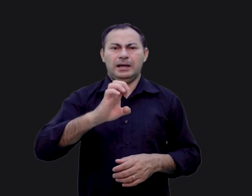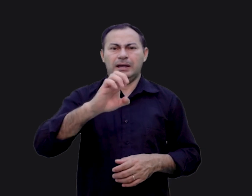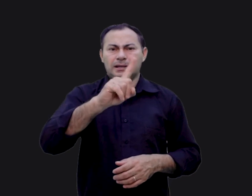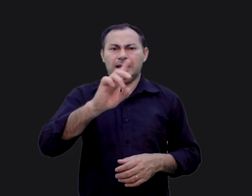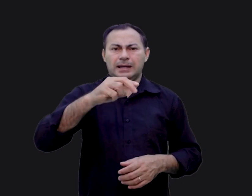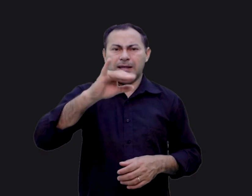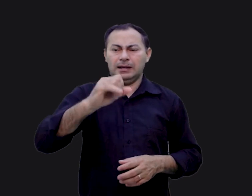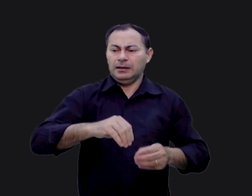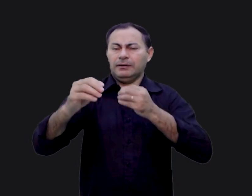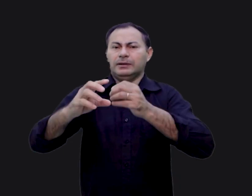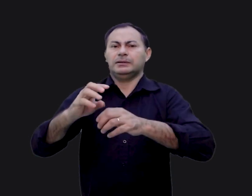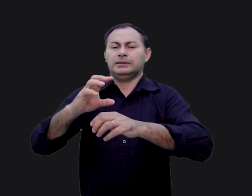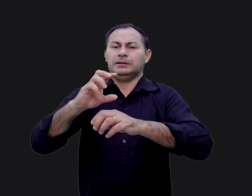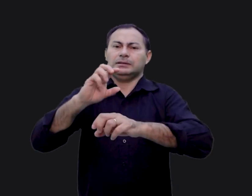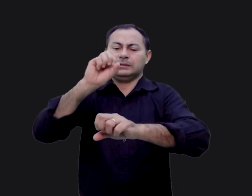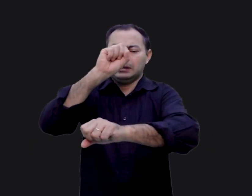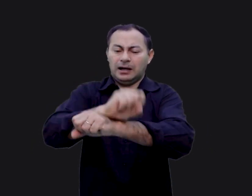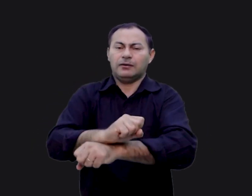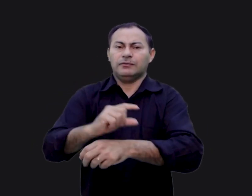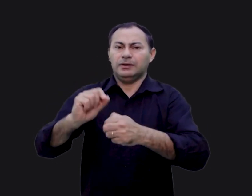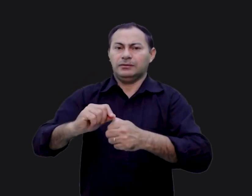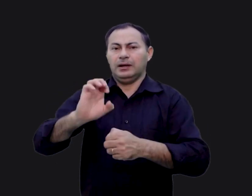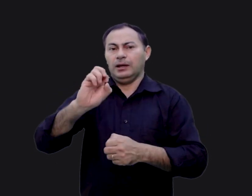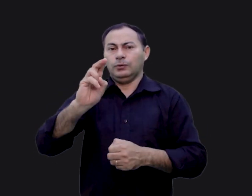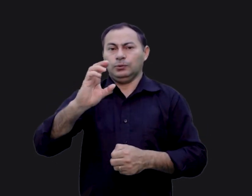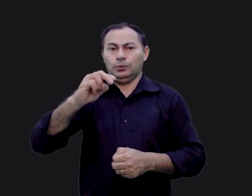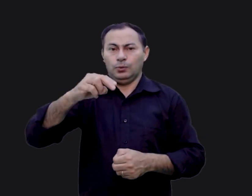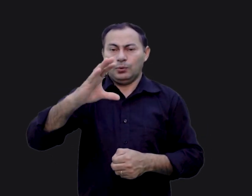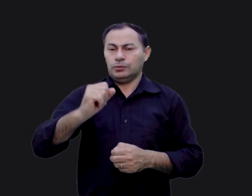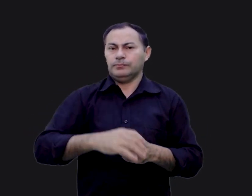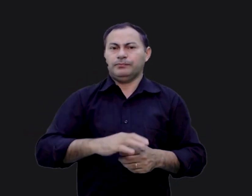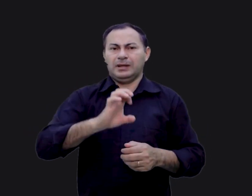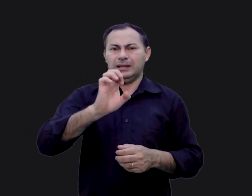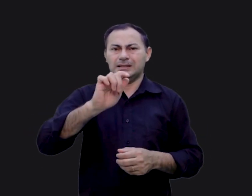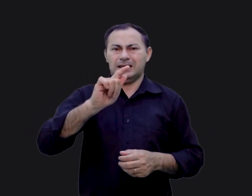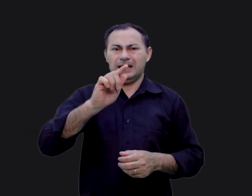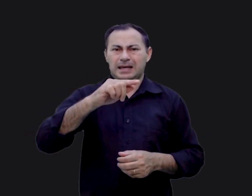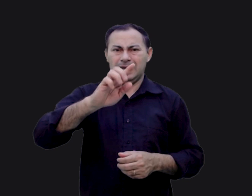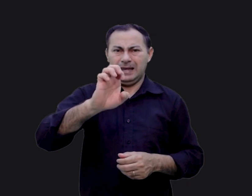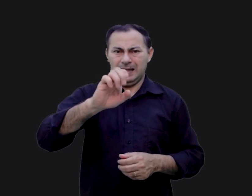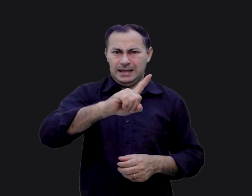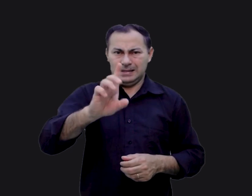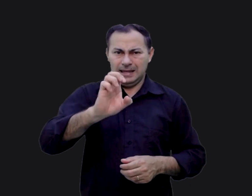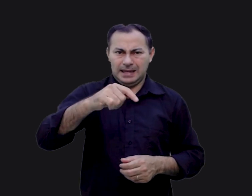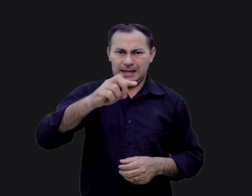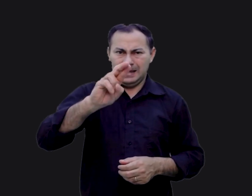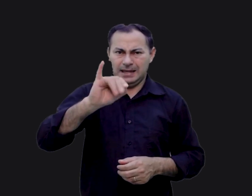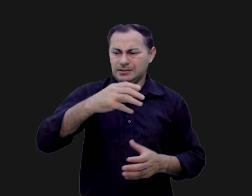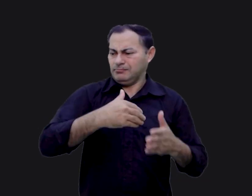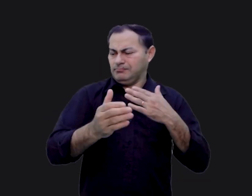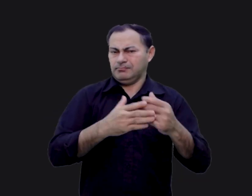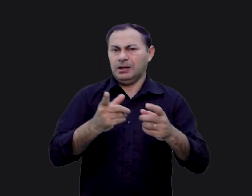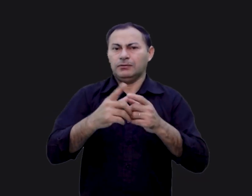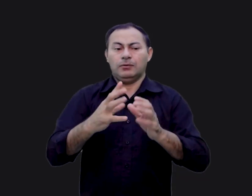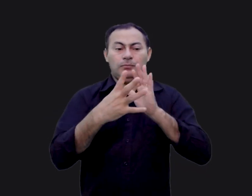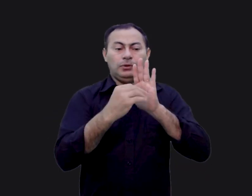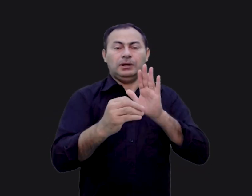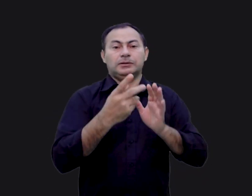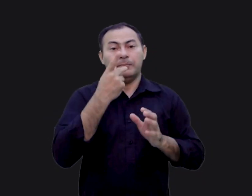seriam levados escravos e feitos eunucos. Aparentemente Ezequias não se importou com isso. Certamente Ezequias não foi um modelo